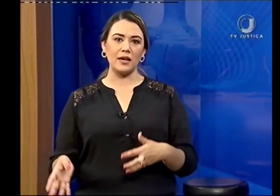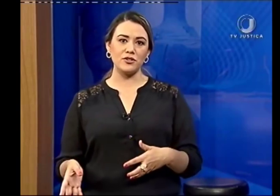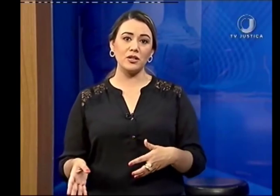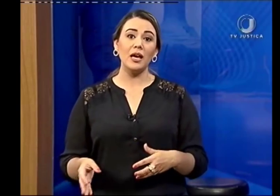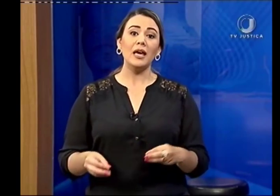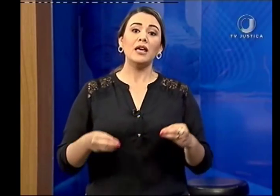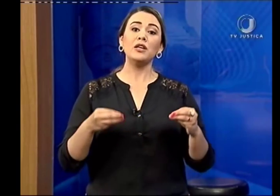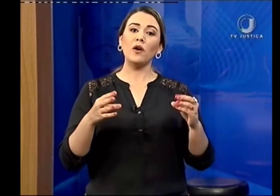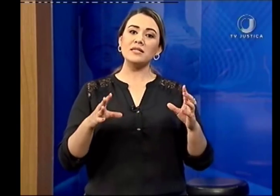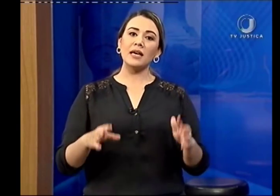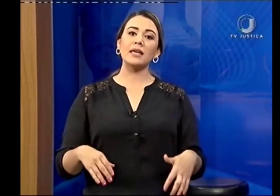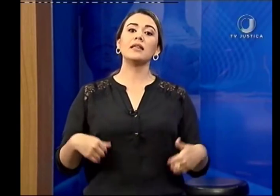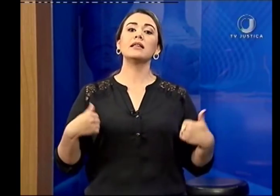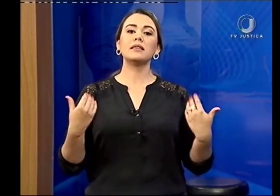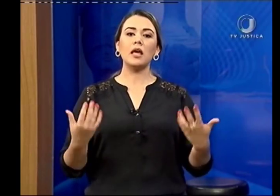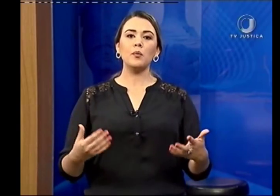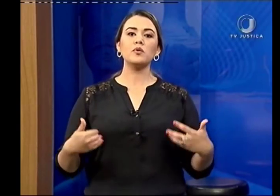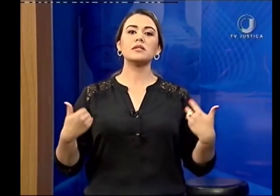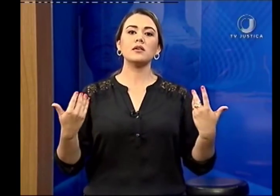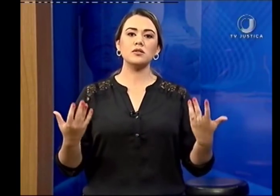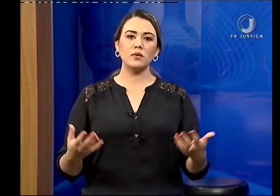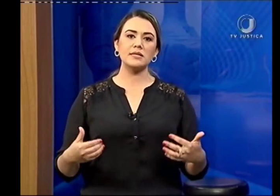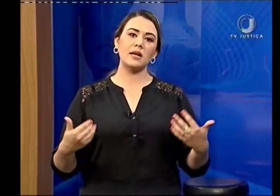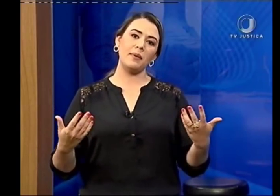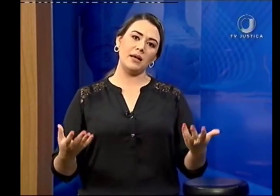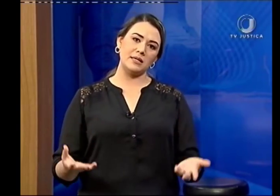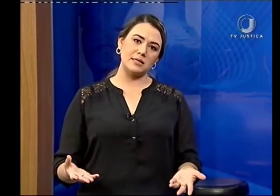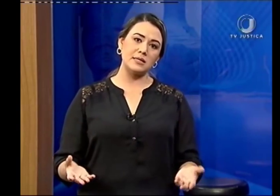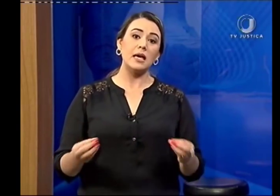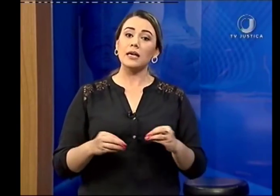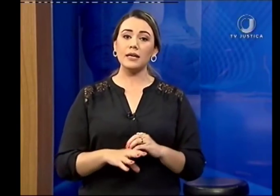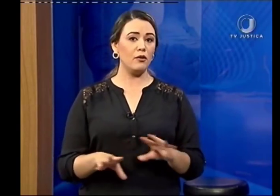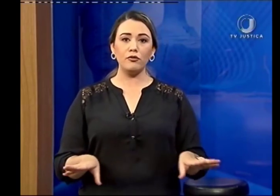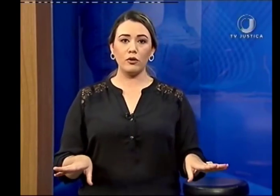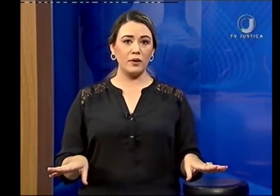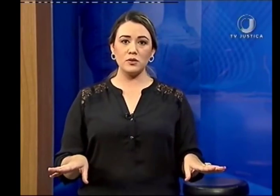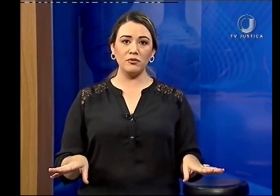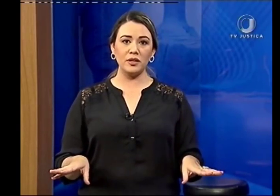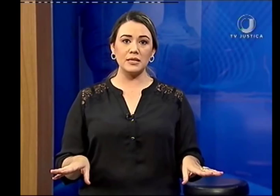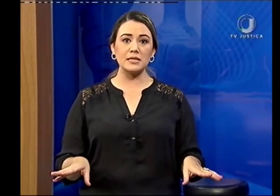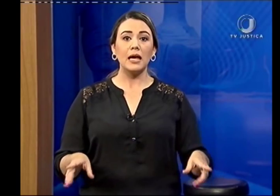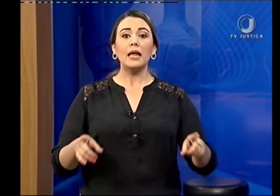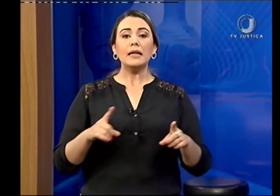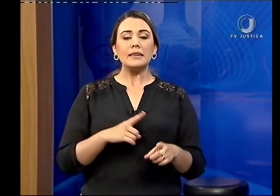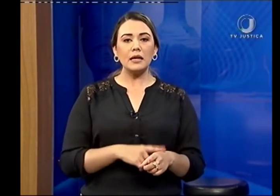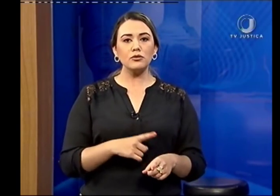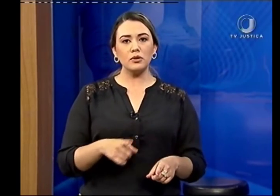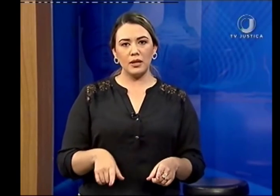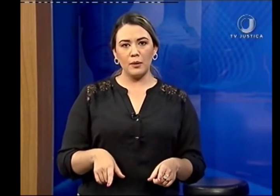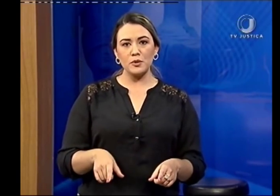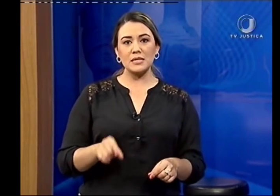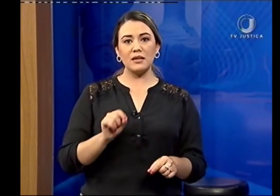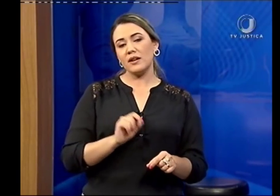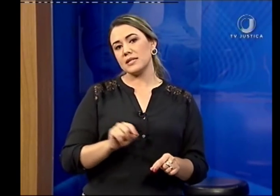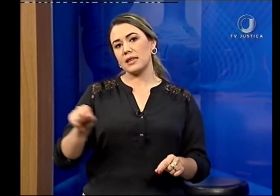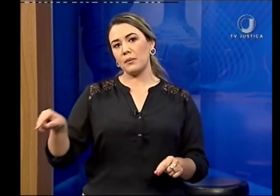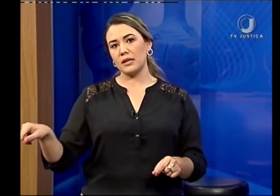2017 e nós ainda temos questões trabalhistas que não foram resolvidas. Tanto temos que vai ser tema da